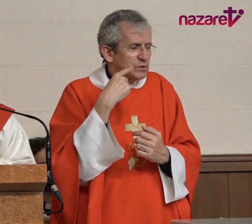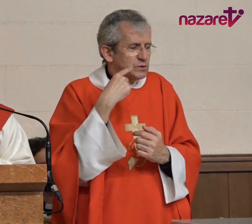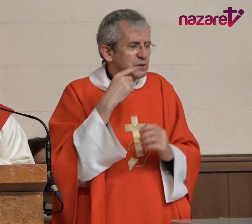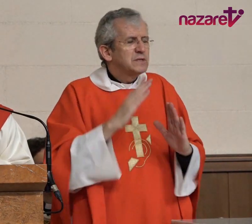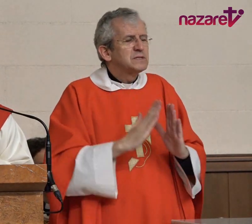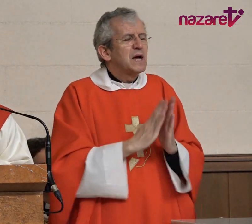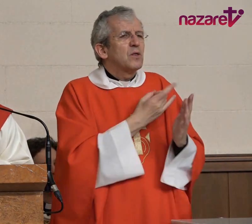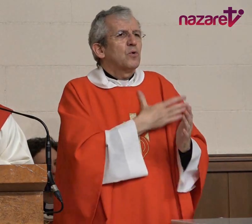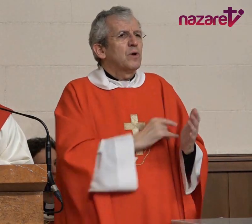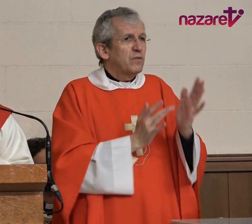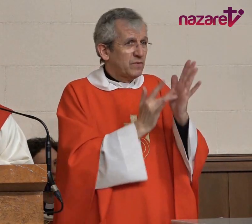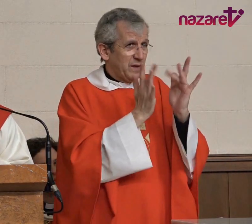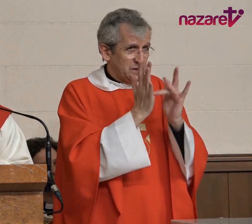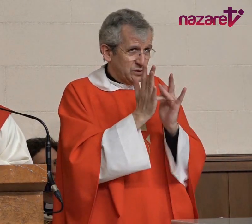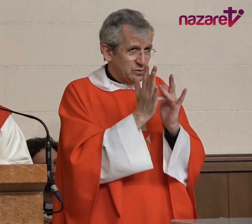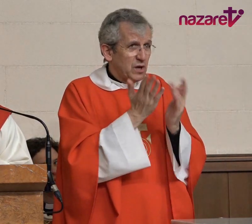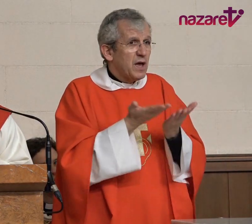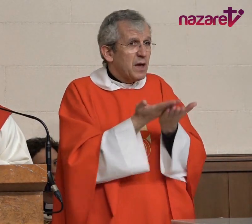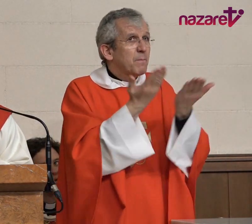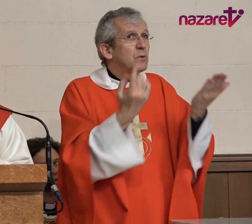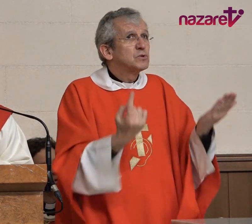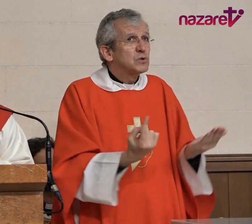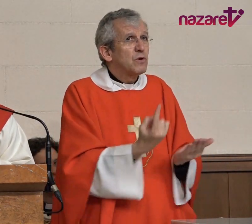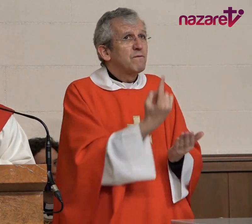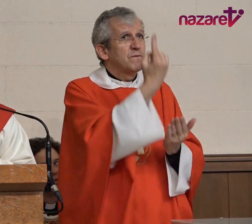Sagrado corazón de Jesús, en vos confío.